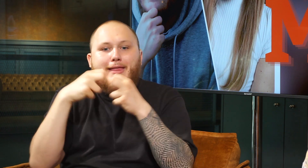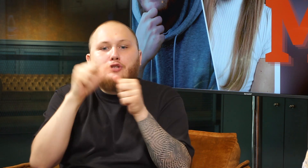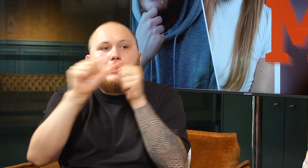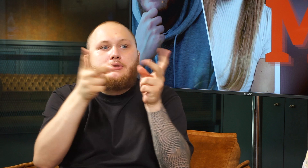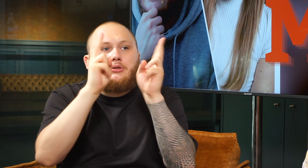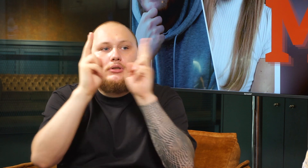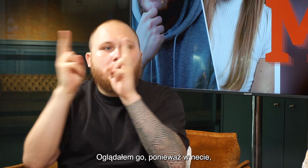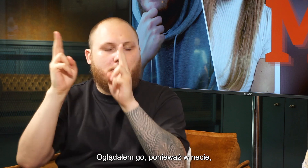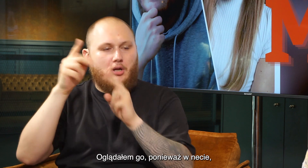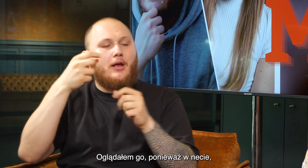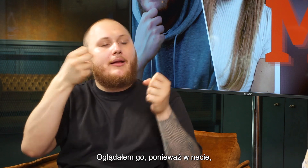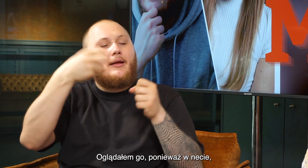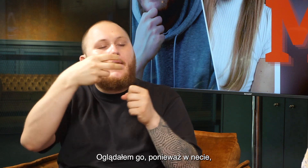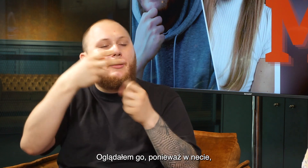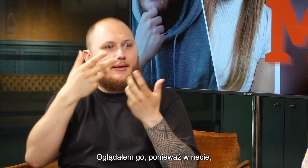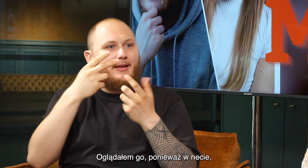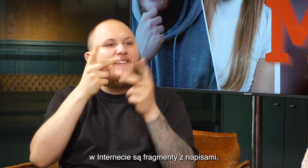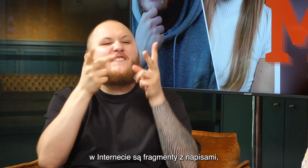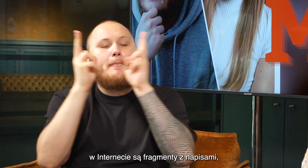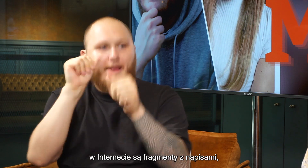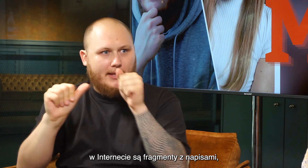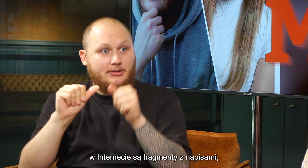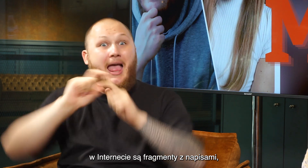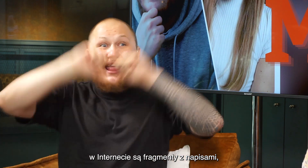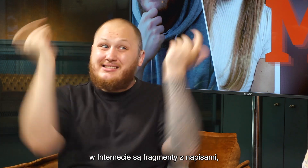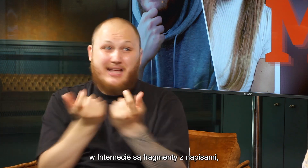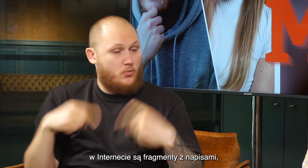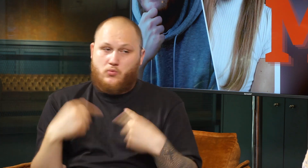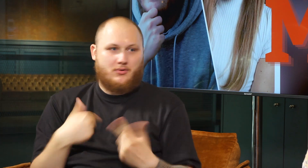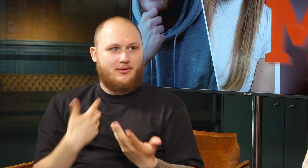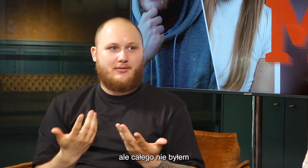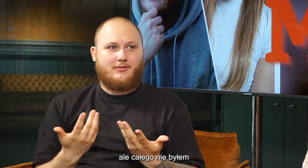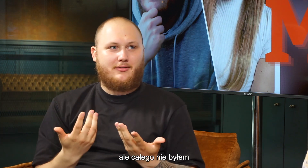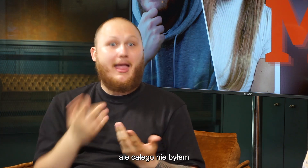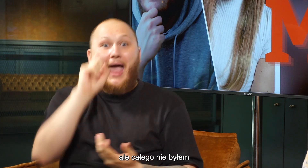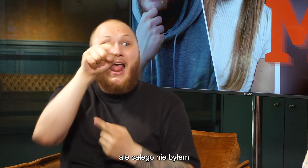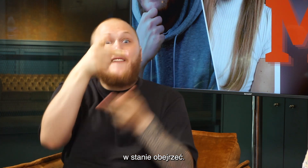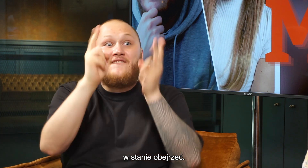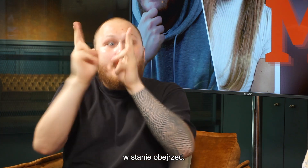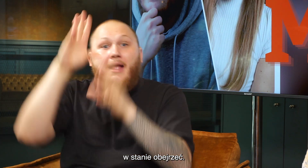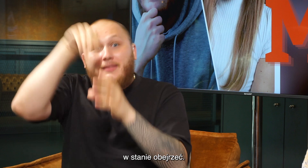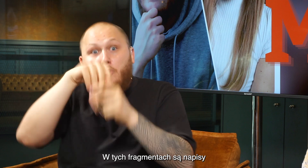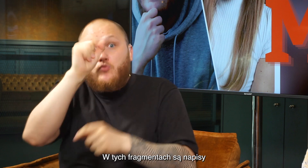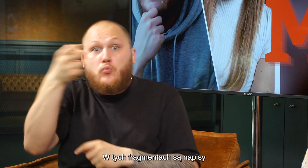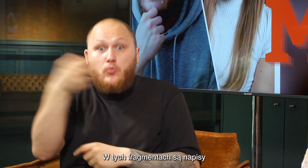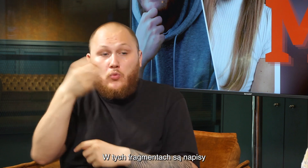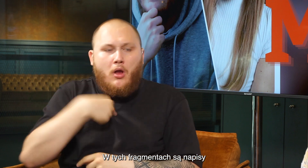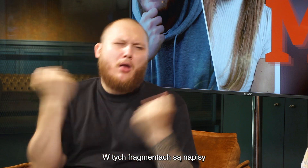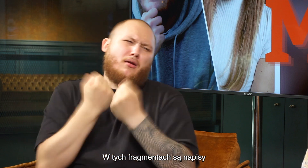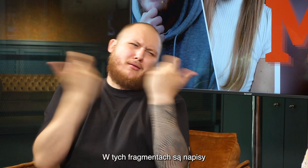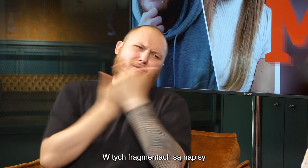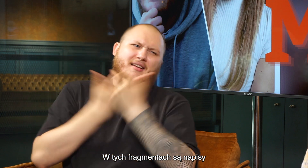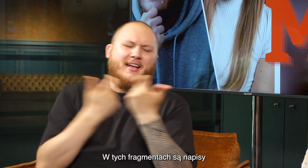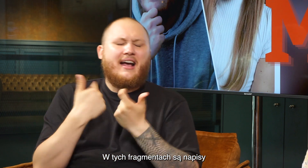I oglądałem go, ponieważ w necie, w internecie są fragmenty z napisami, ale całego nie byłem w stanie obejrzeć. W tych